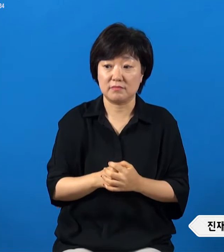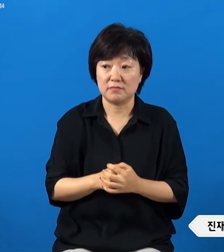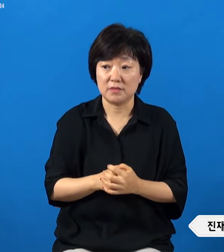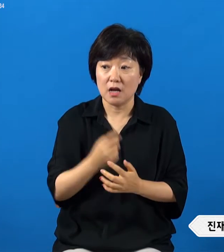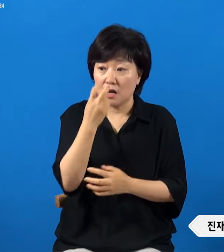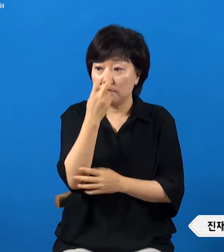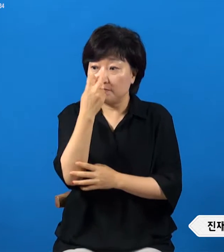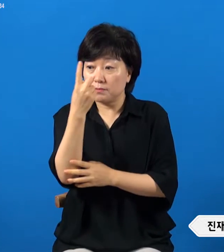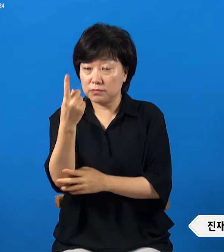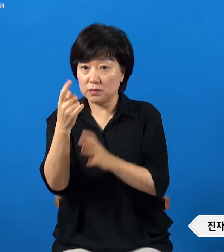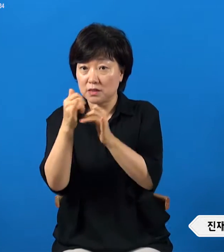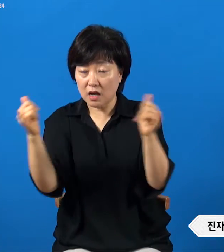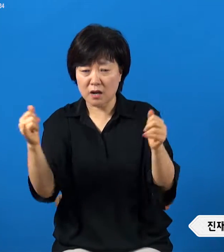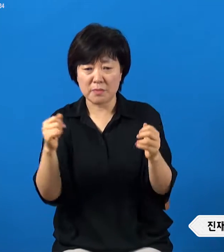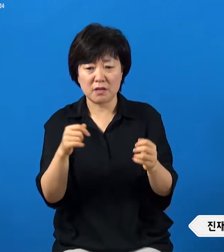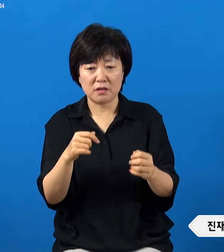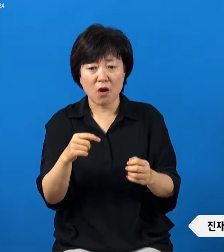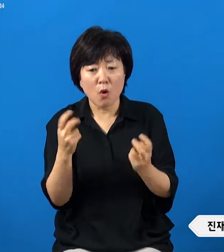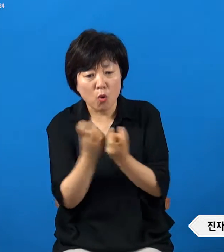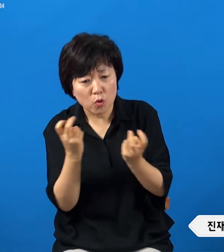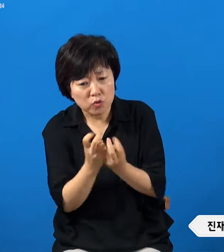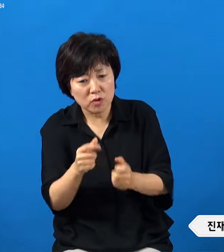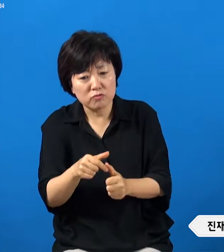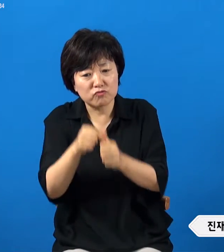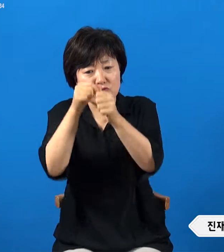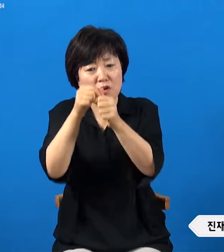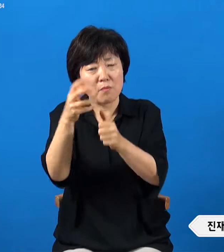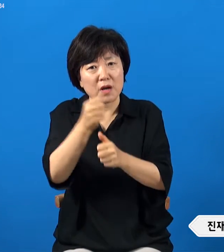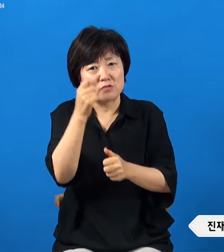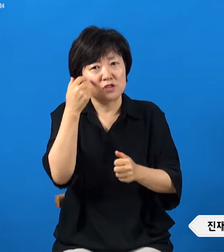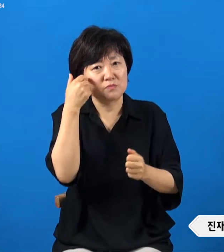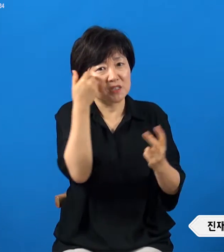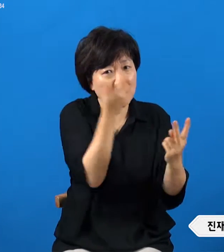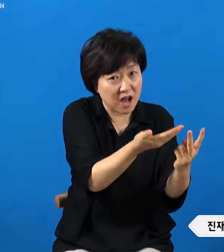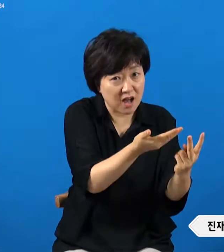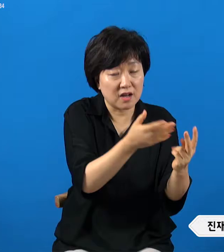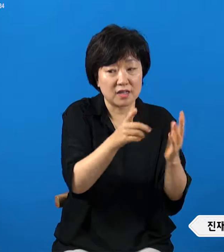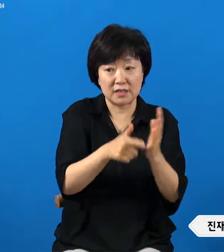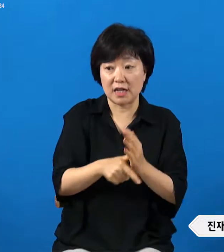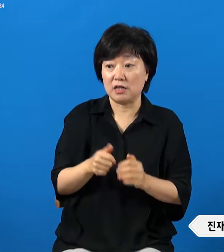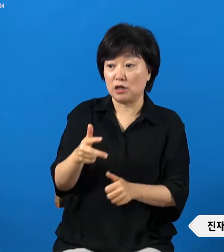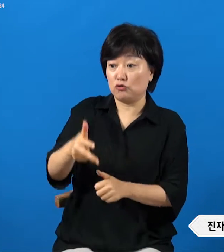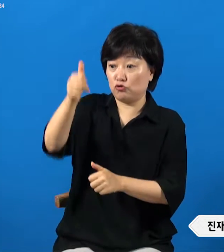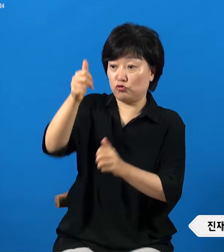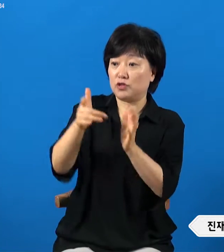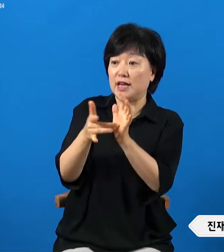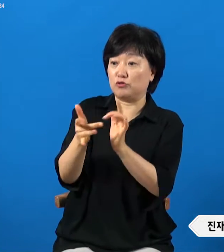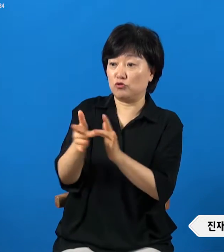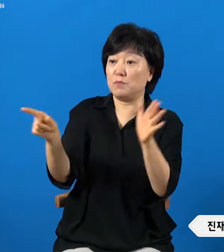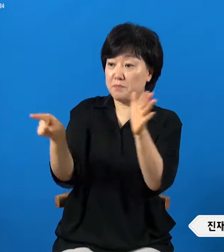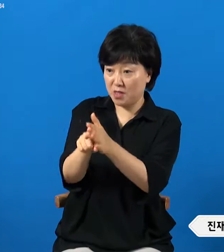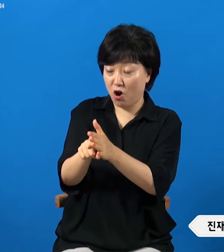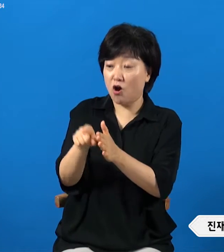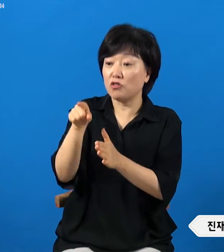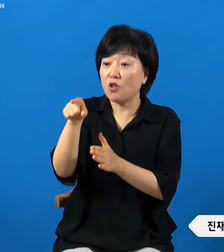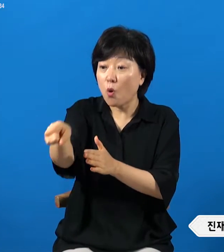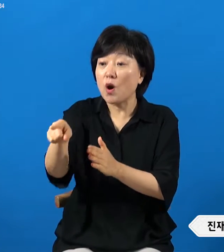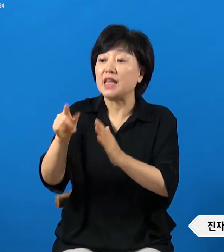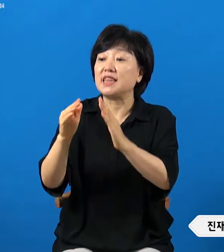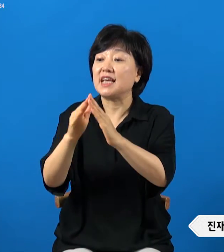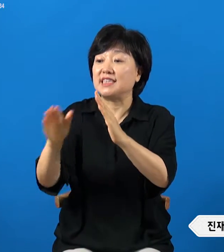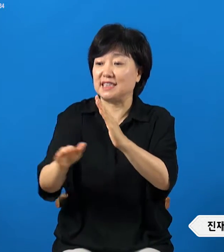묻는 간수장을 향하여 성경은 이렇게 말씀하십니다. 주 예수를 믿으라. 그리하면 너와 내